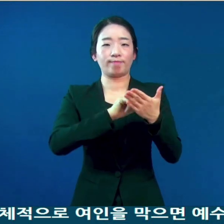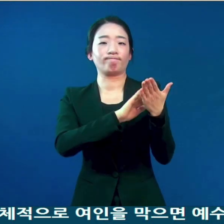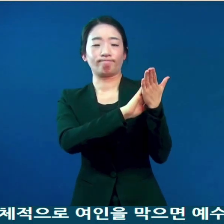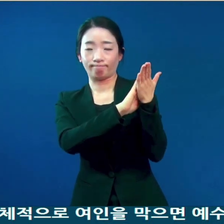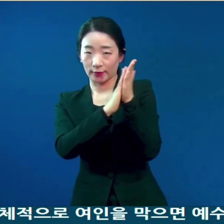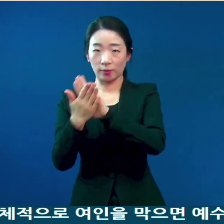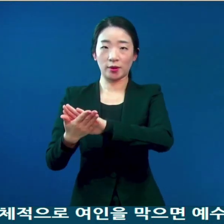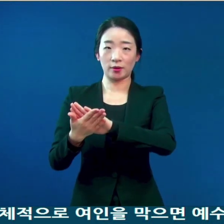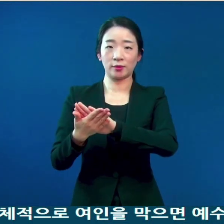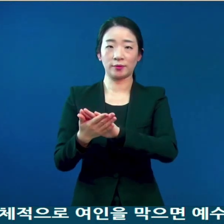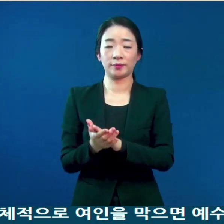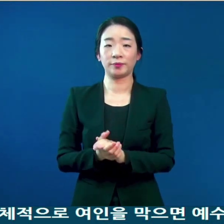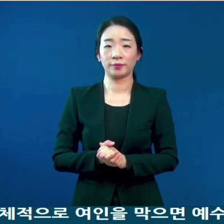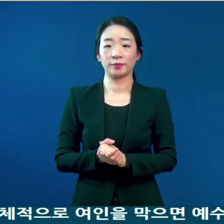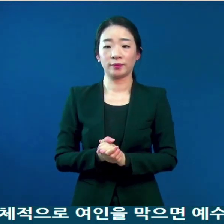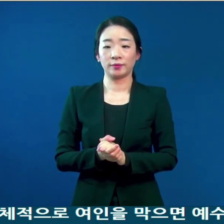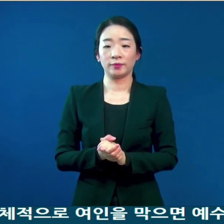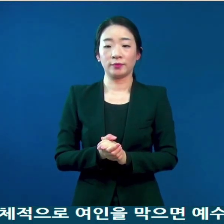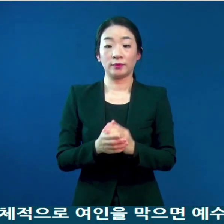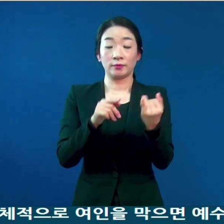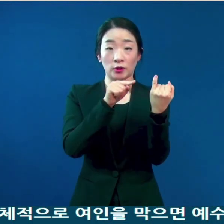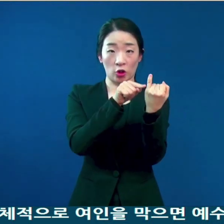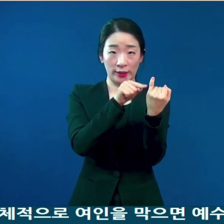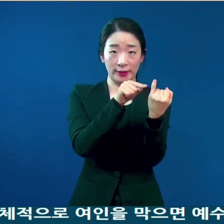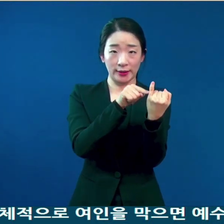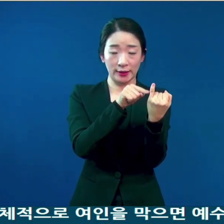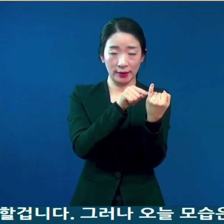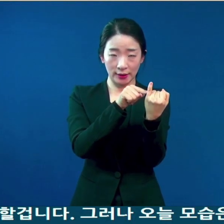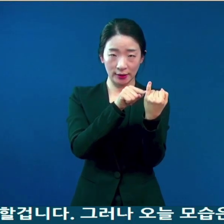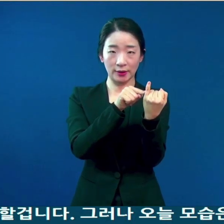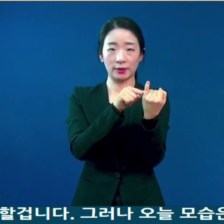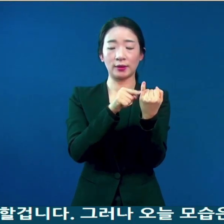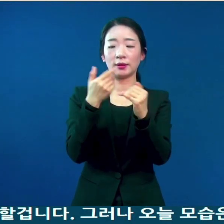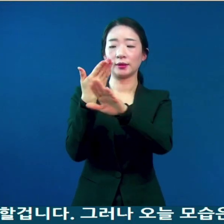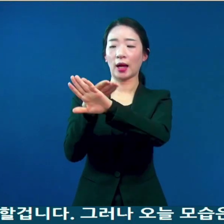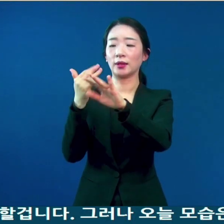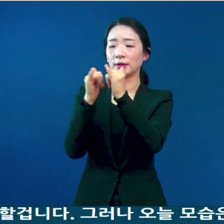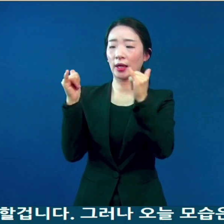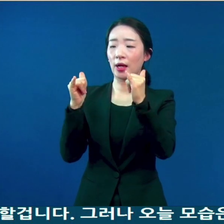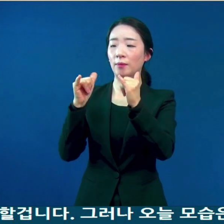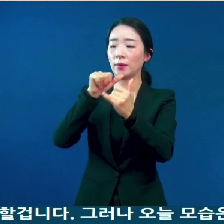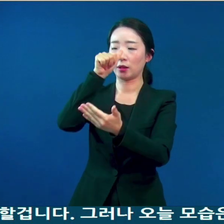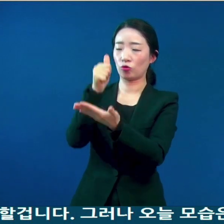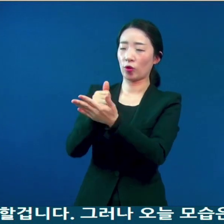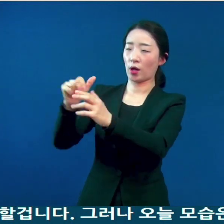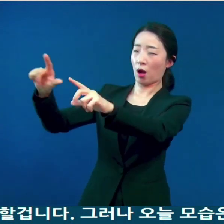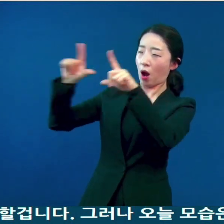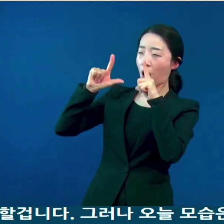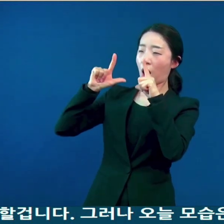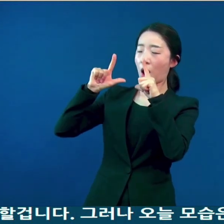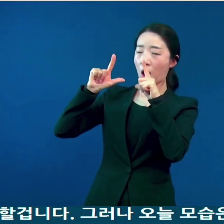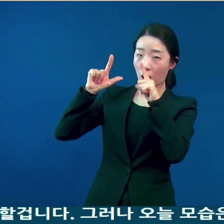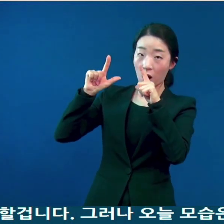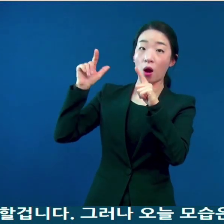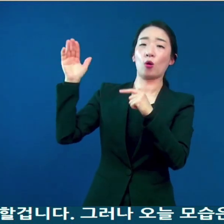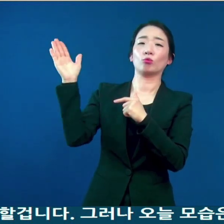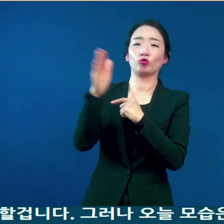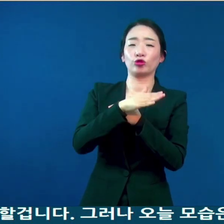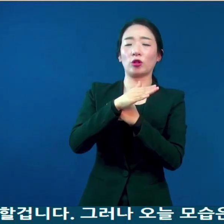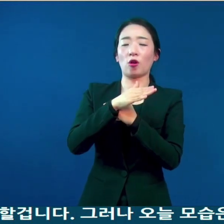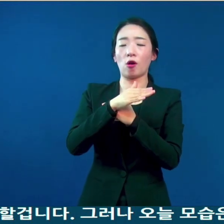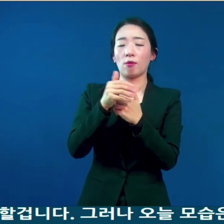이제 다른 사람들의 정죄로부터 완전히 자유롭게 된